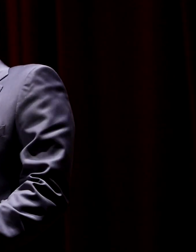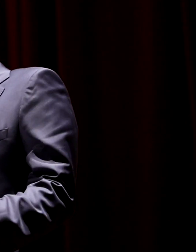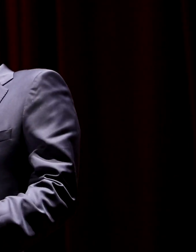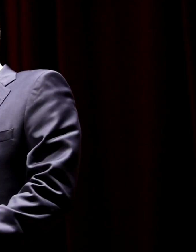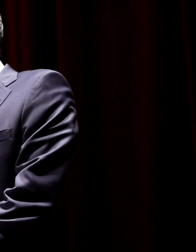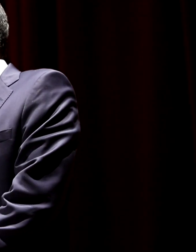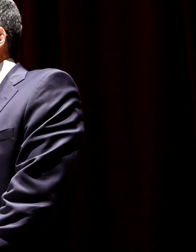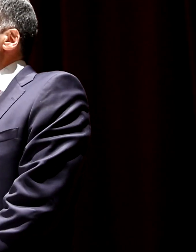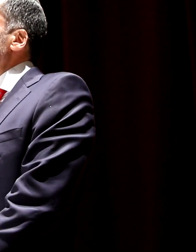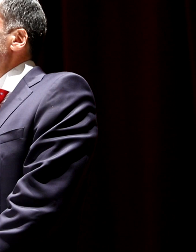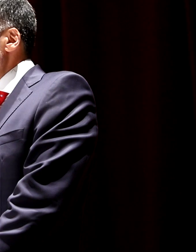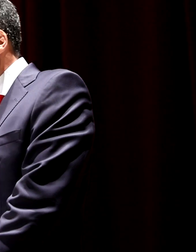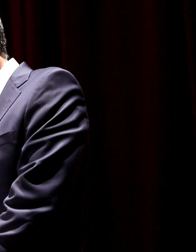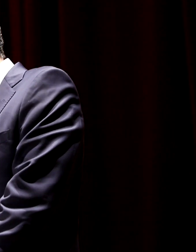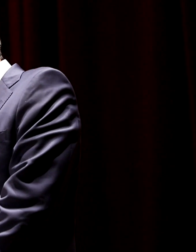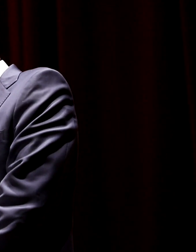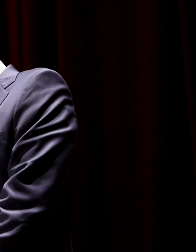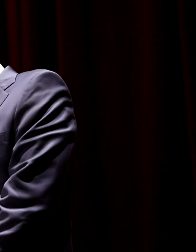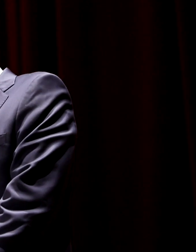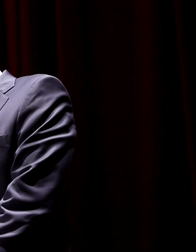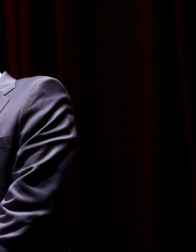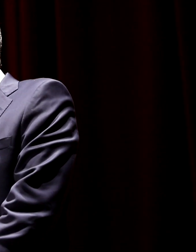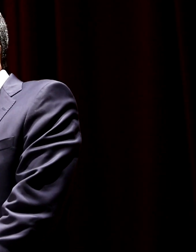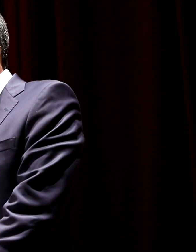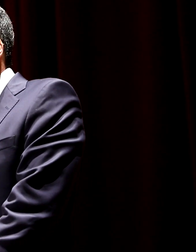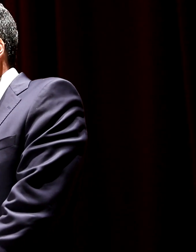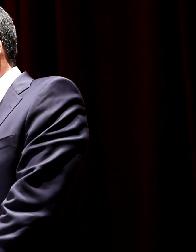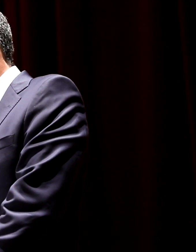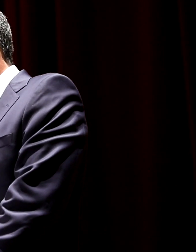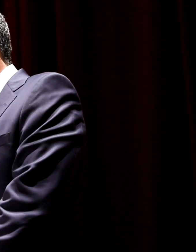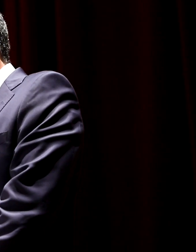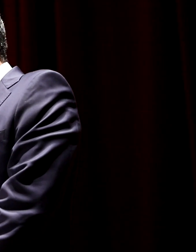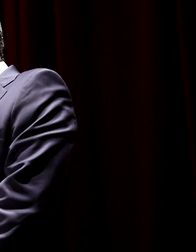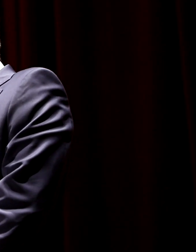palavras de sensibilidade e de emoção